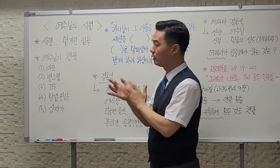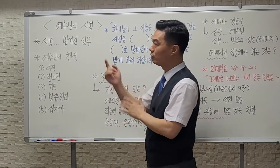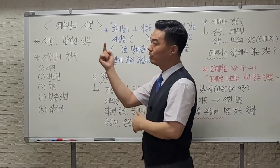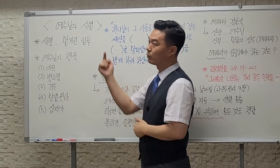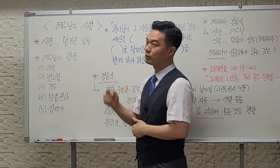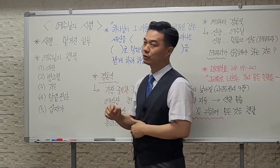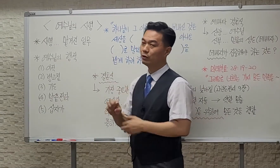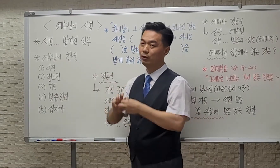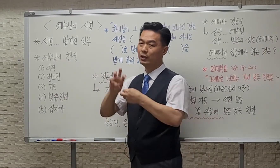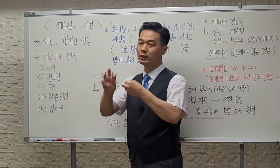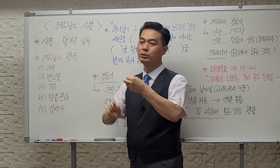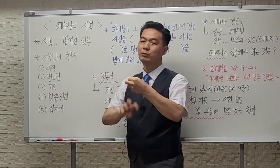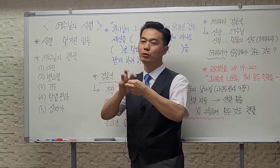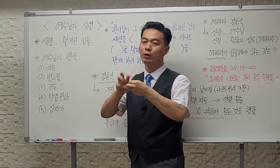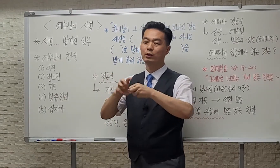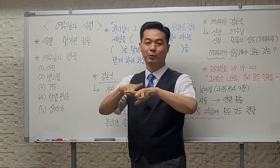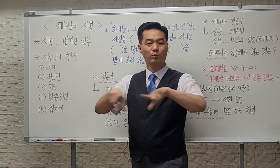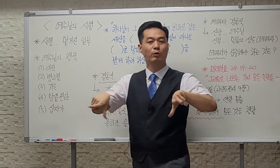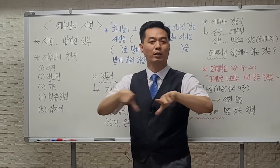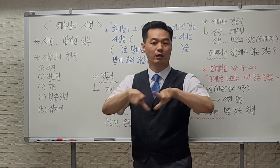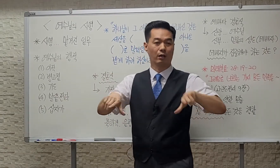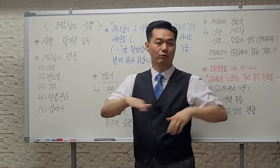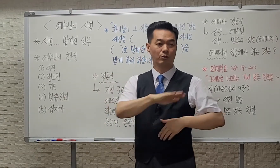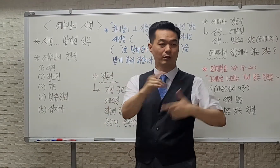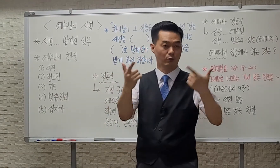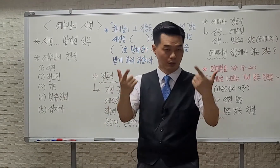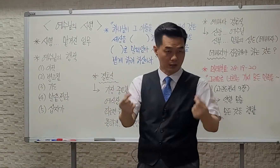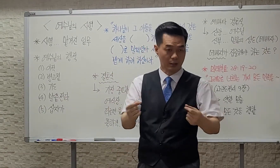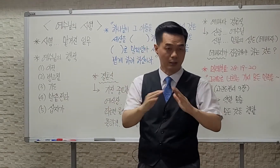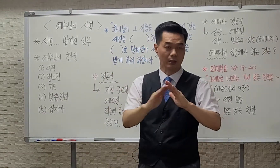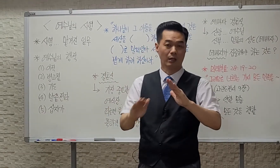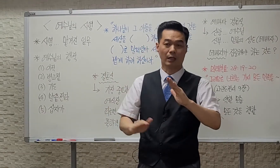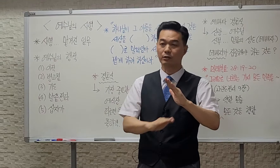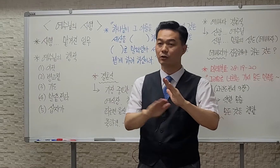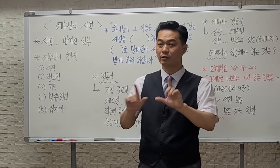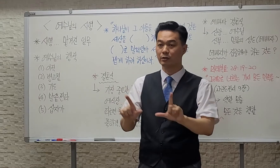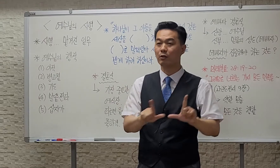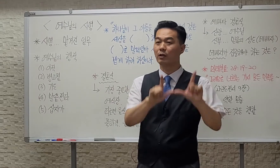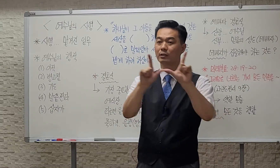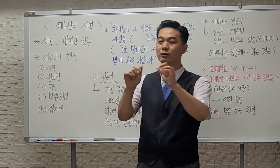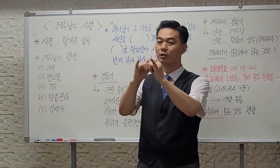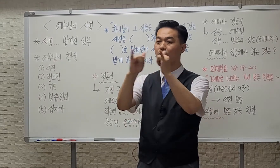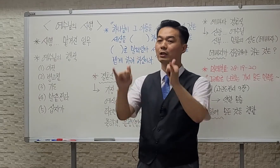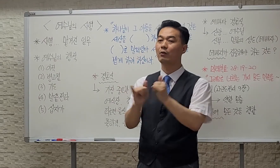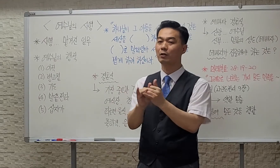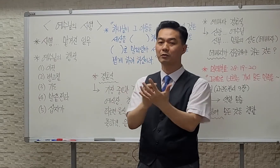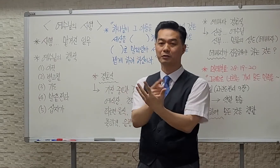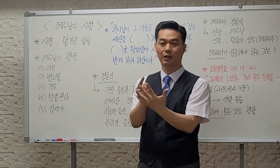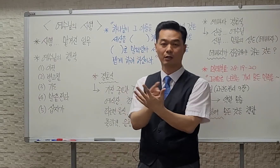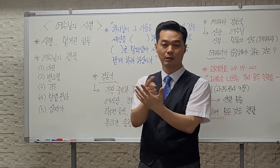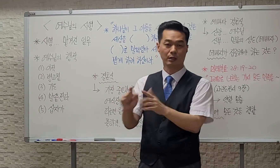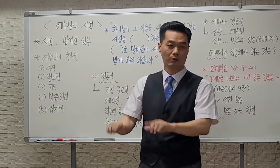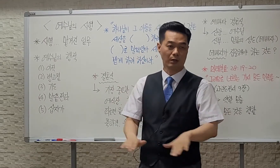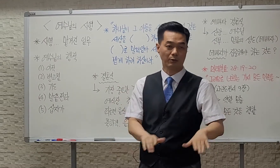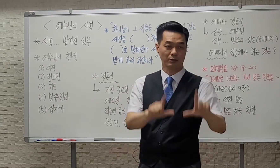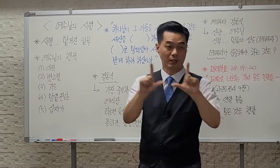예수님이 오셔서 30년 동안은 평범하게 우리와 똑같이 가정에서 생활하셨어요. 사회에서 그냥 생활하면서